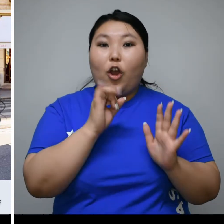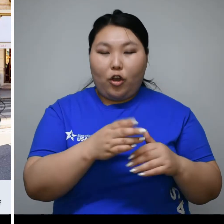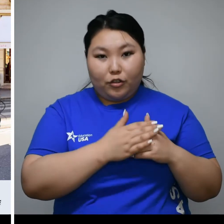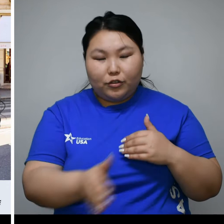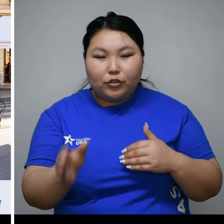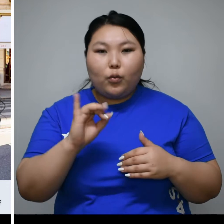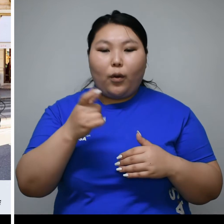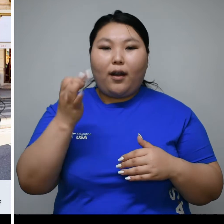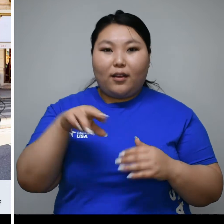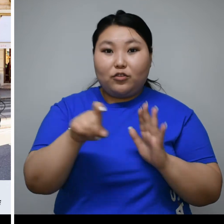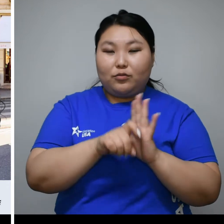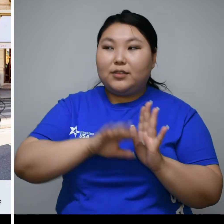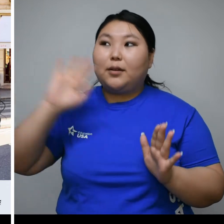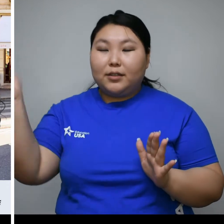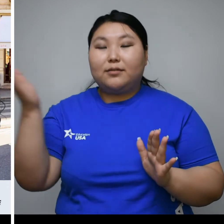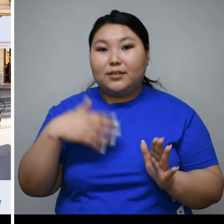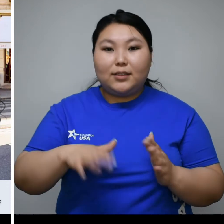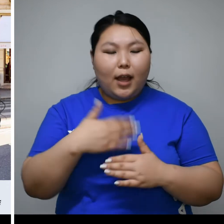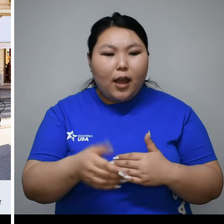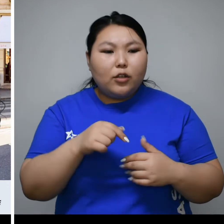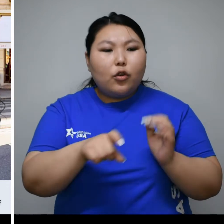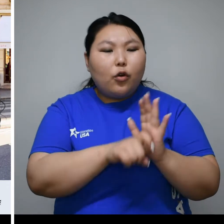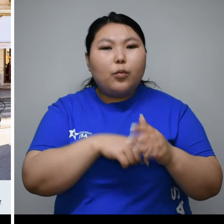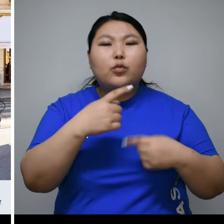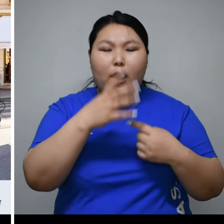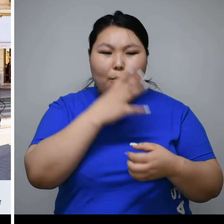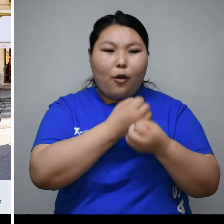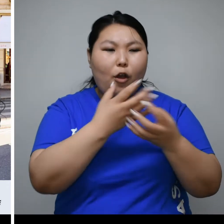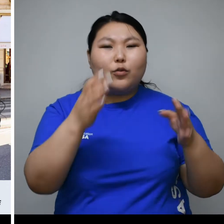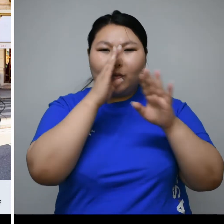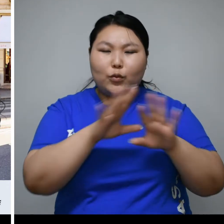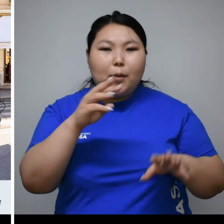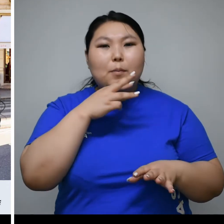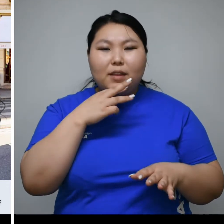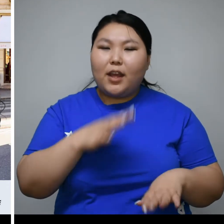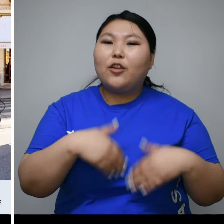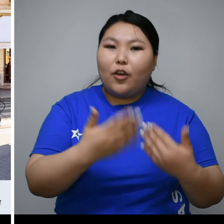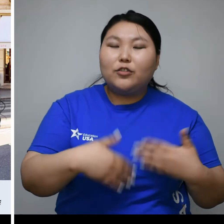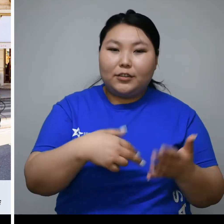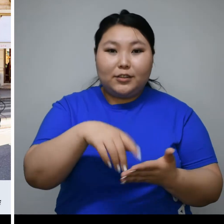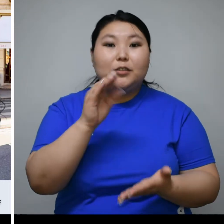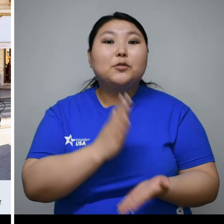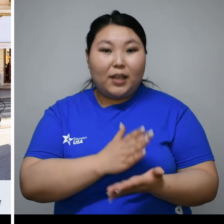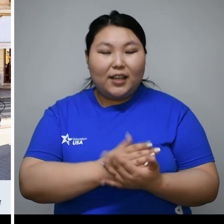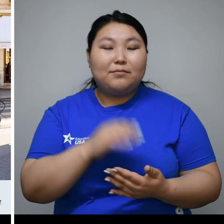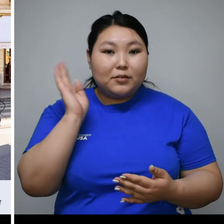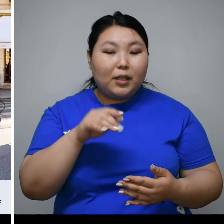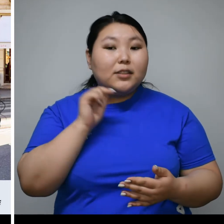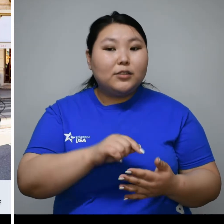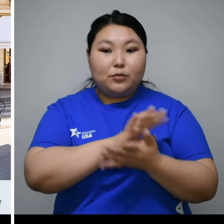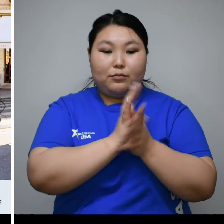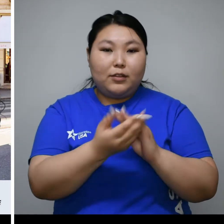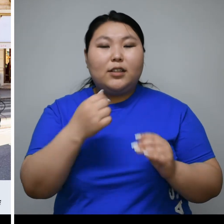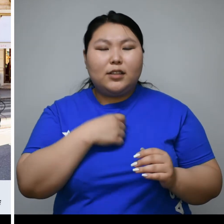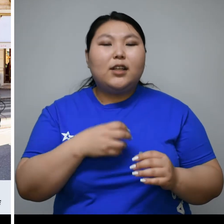хойш Юградаар явж ирснээс хойш Юград хөтөлбөрийн талаар ингээд маш олон хүмүүстэд мэдээлэл хүргээд тэгээ явж байгаа. Тэгээ тэр нь